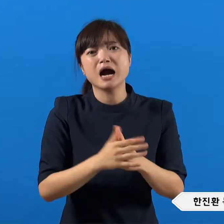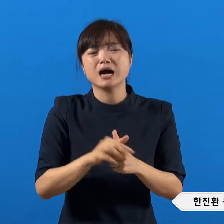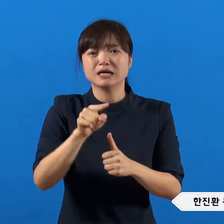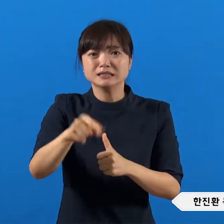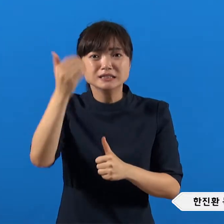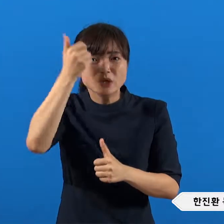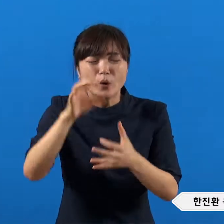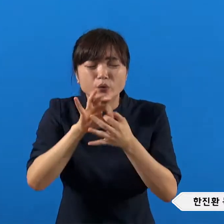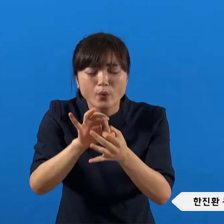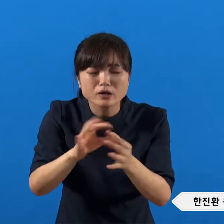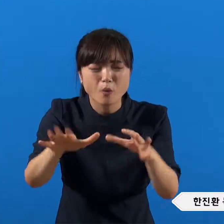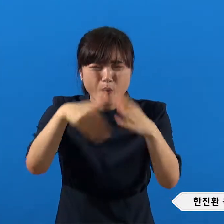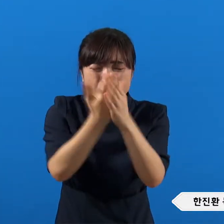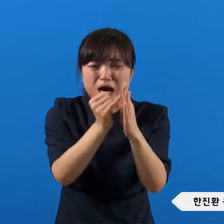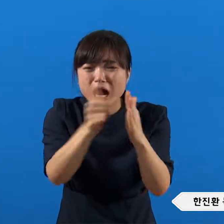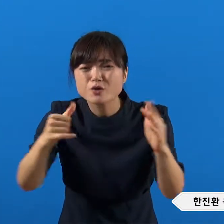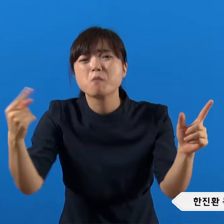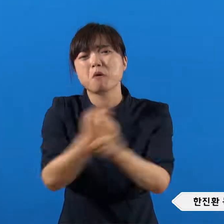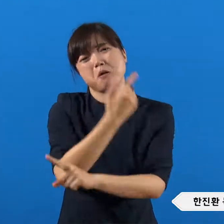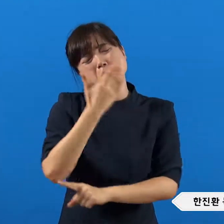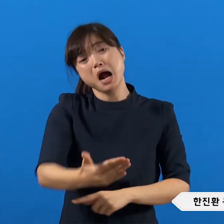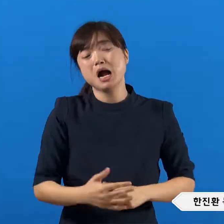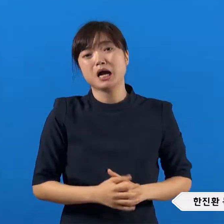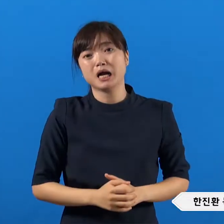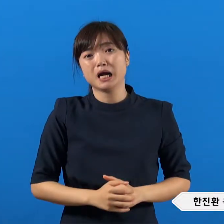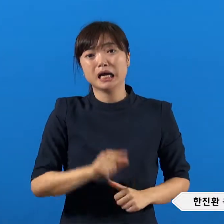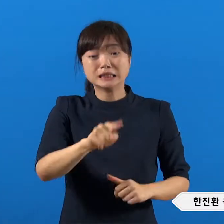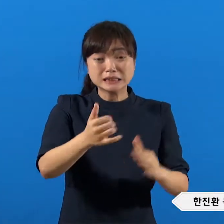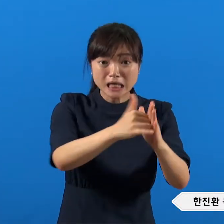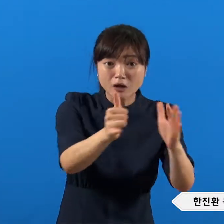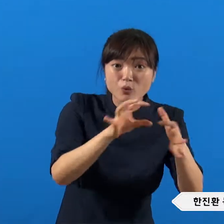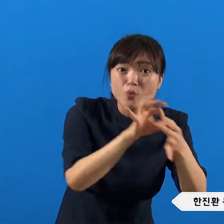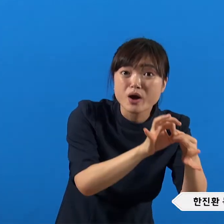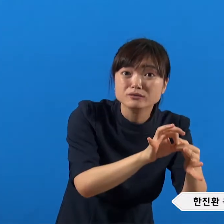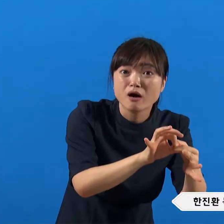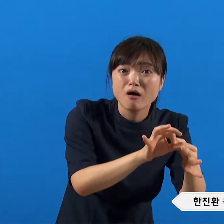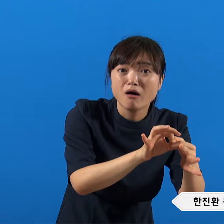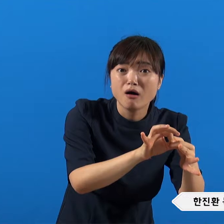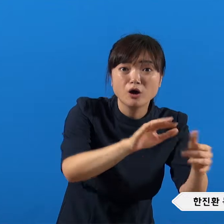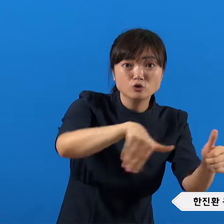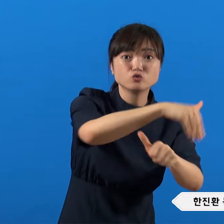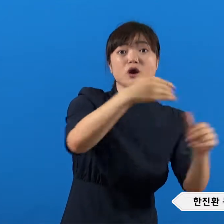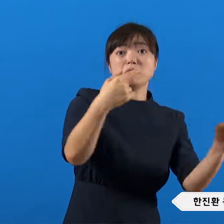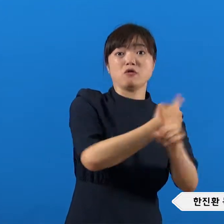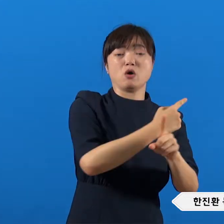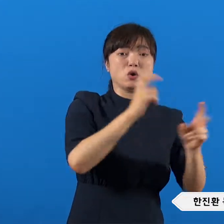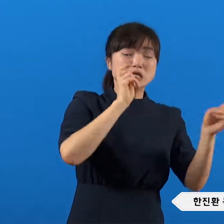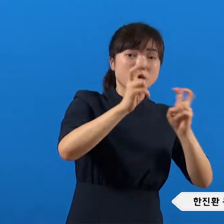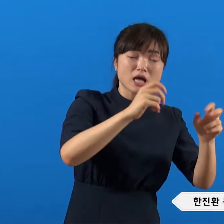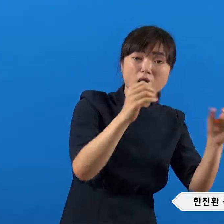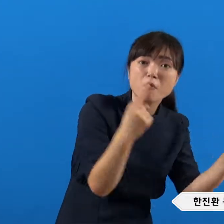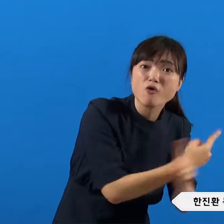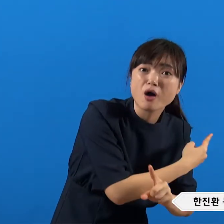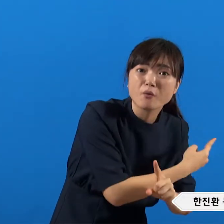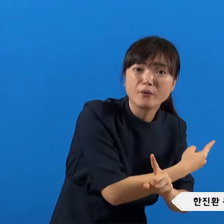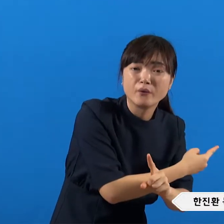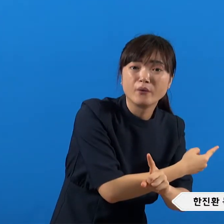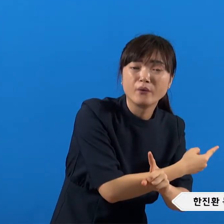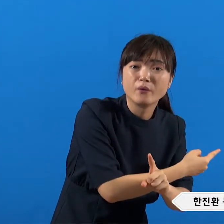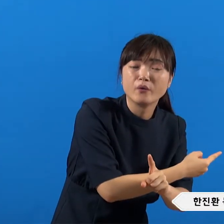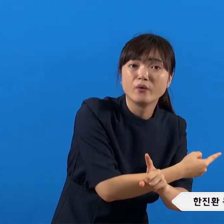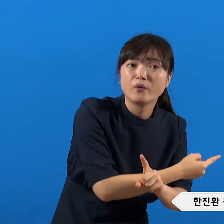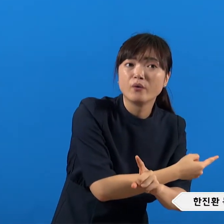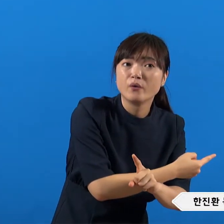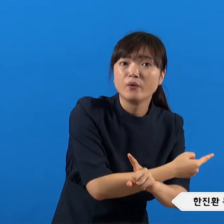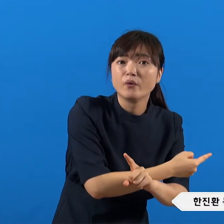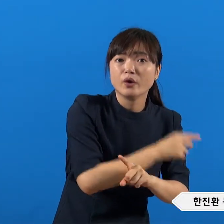그의 온 가족이 변화될 수 있습니다. 또 그 가족들을 통해서 주위가 변하고 직장이 변하고,